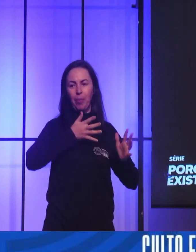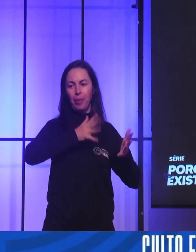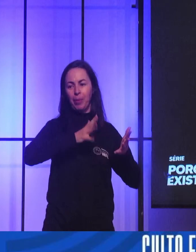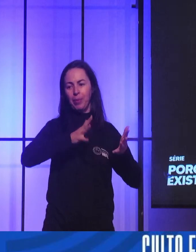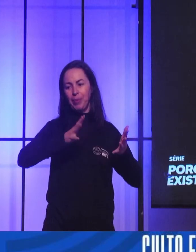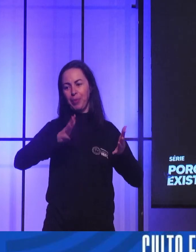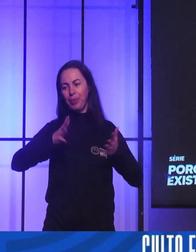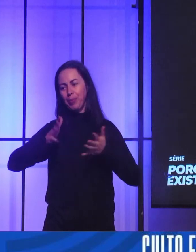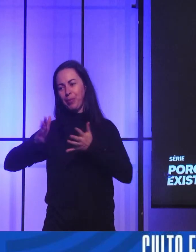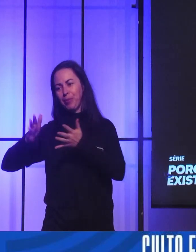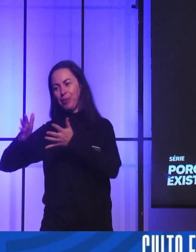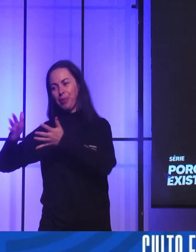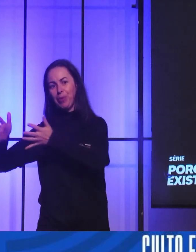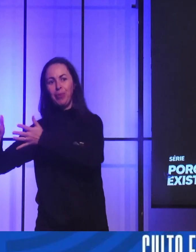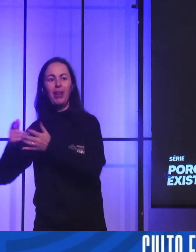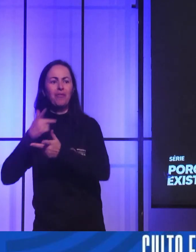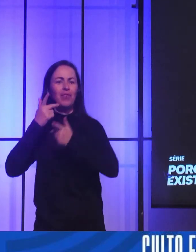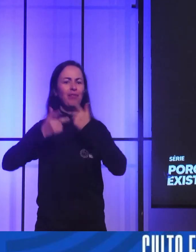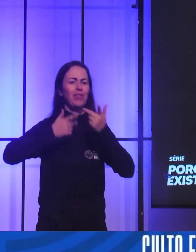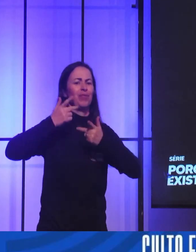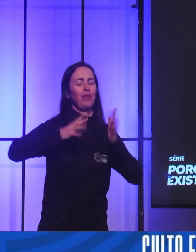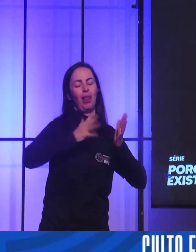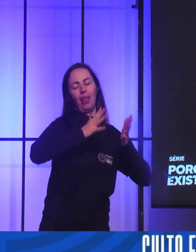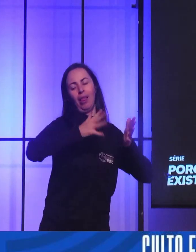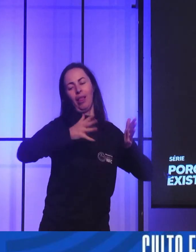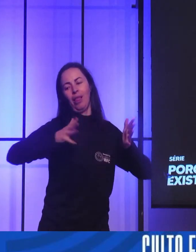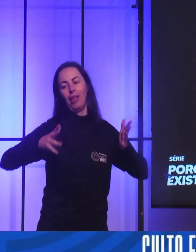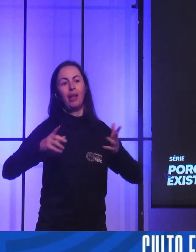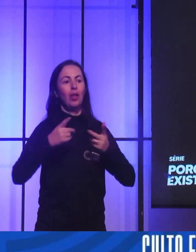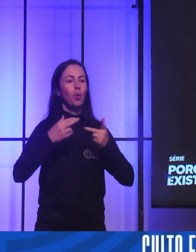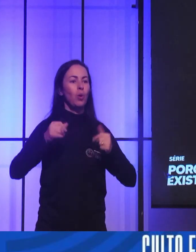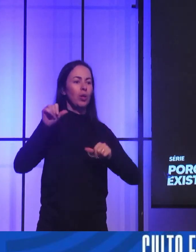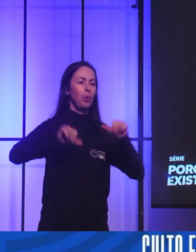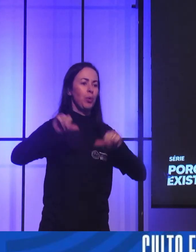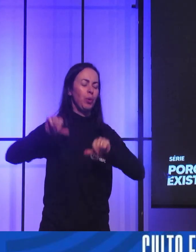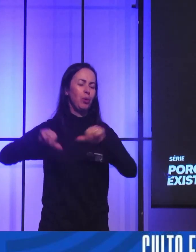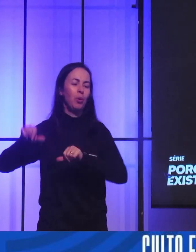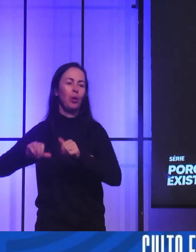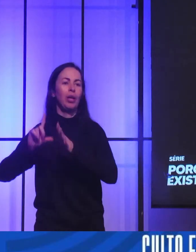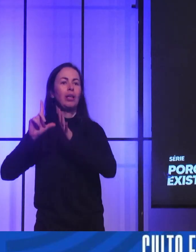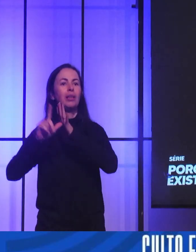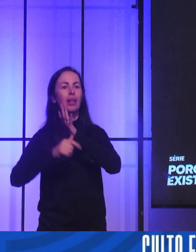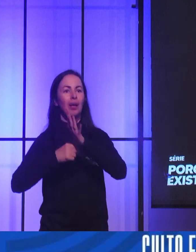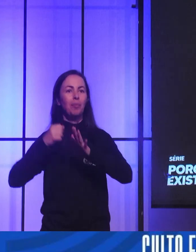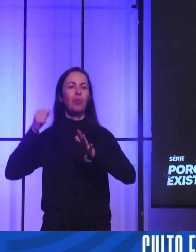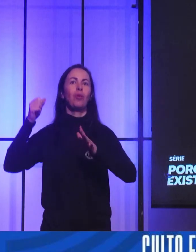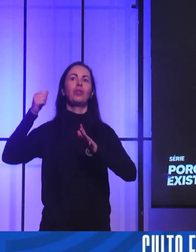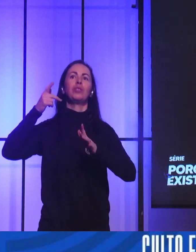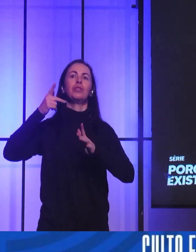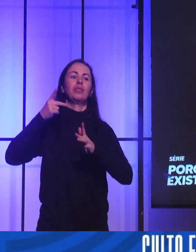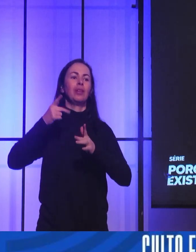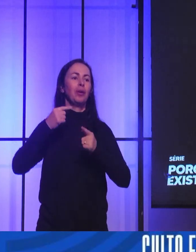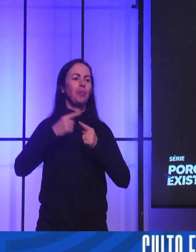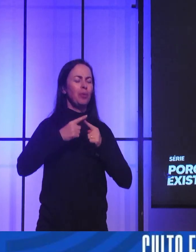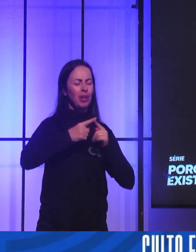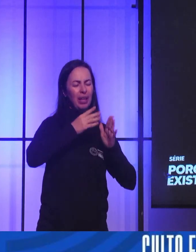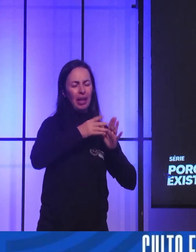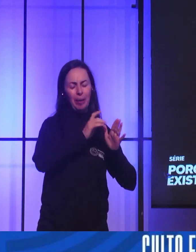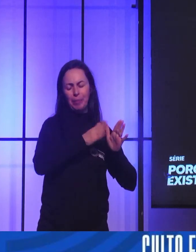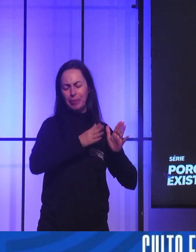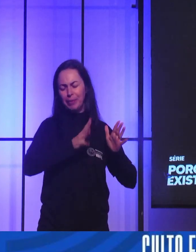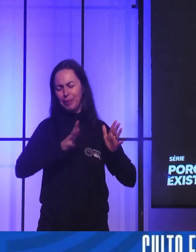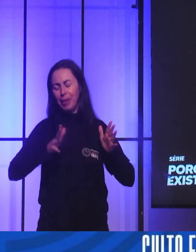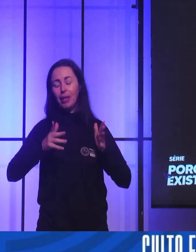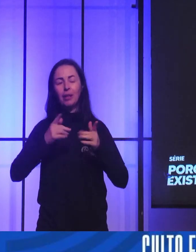Cristo, ele fala mais da vida ruim dele do que aquilo que Jesus fez na vida dele. E daí ele conta tudo que...